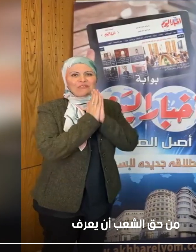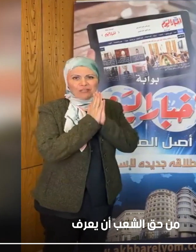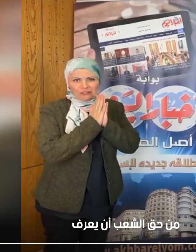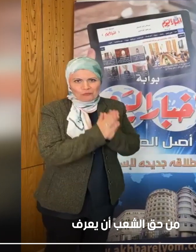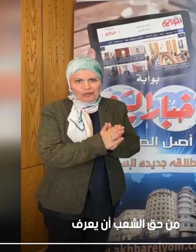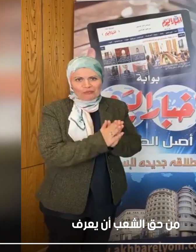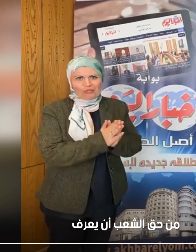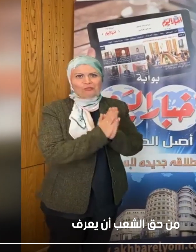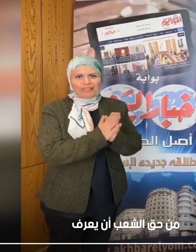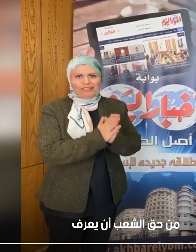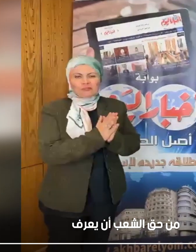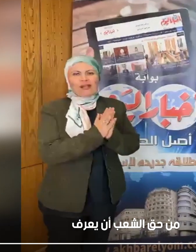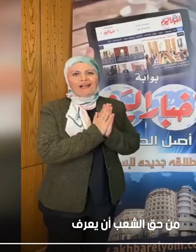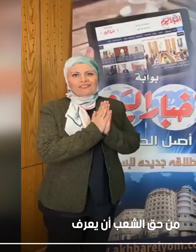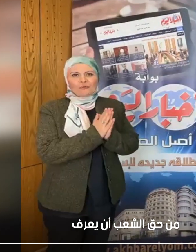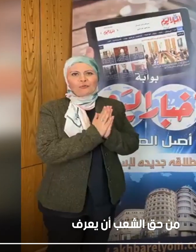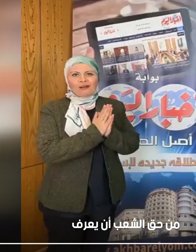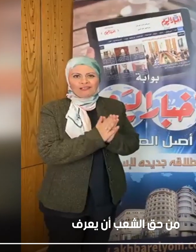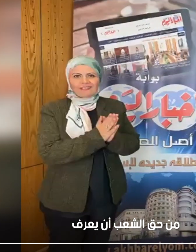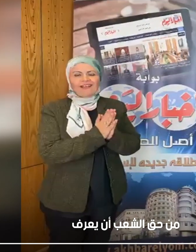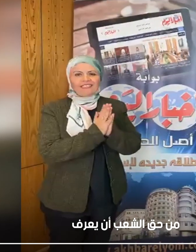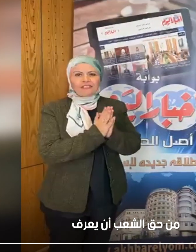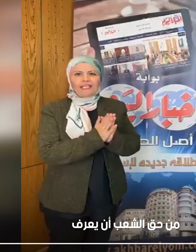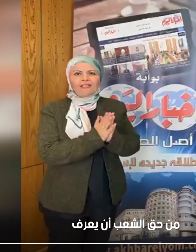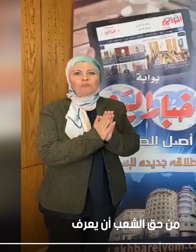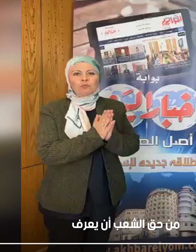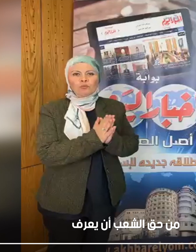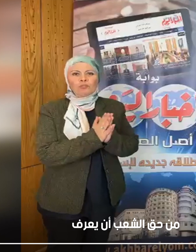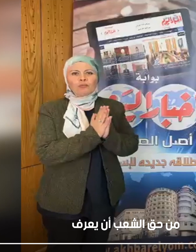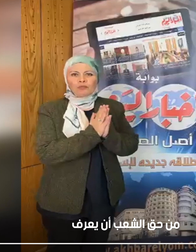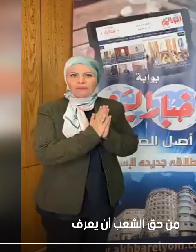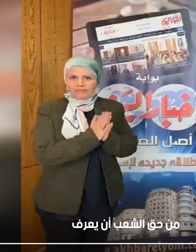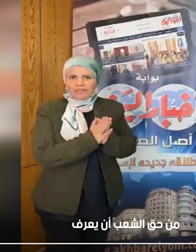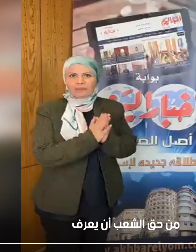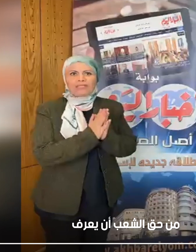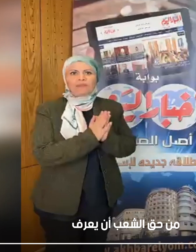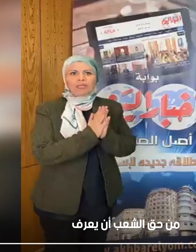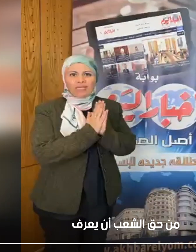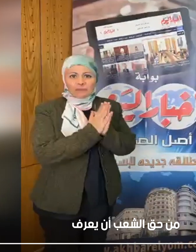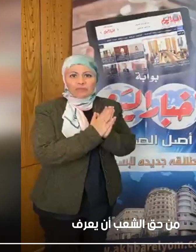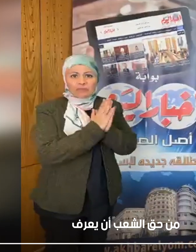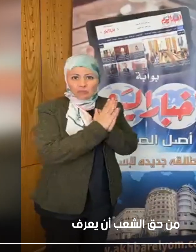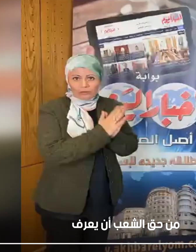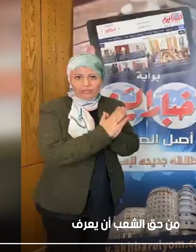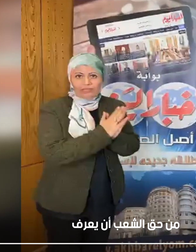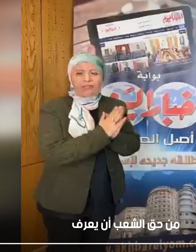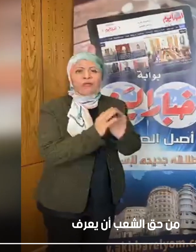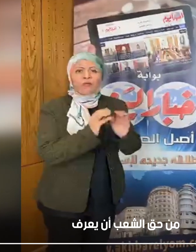السلام عليكم ورحمة الله وبركاته. مع حضراتكم النهاردة علشان موضوع مهم جدا بيهم قطاع كبير من المواطنين،